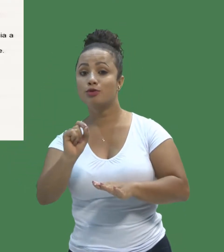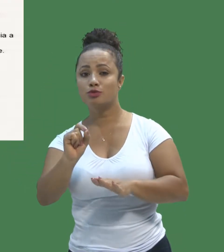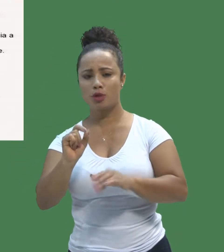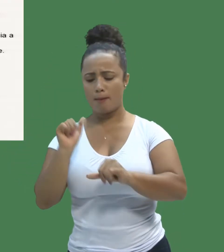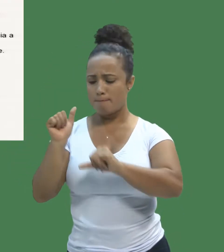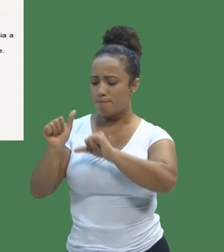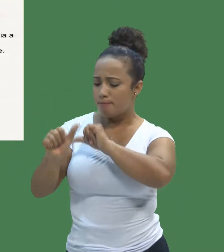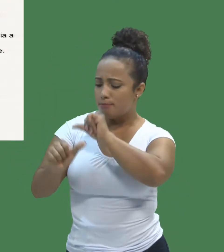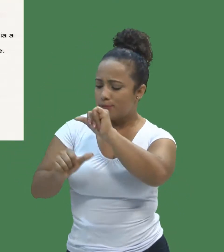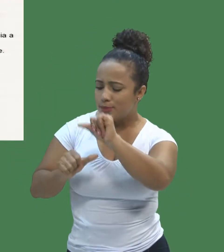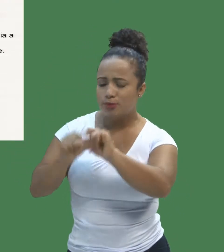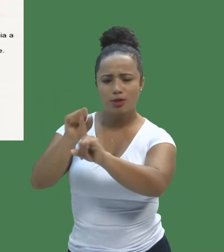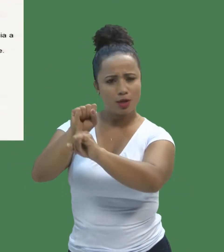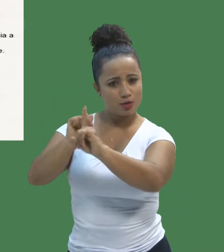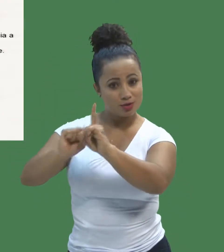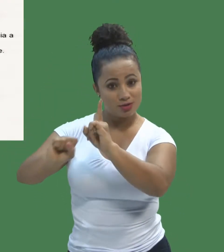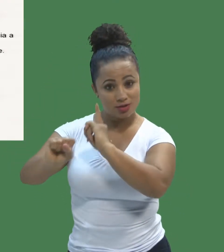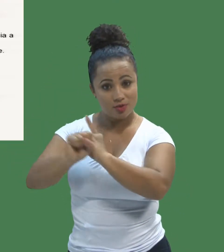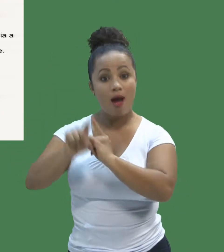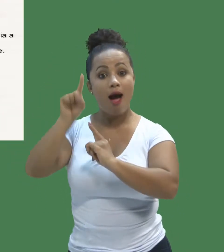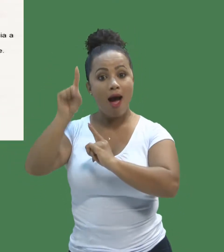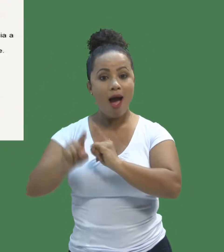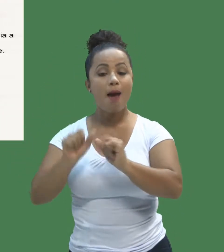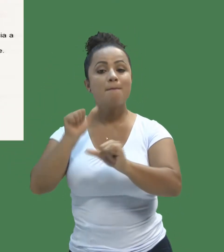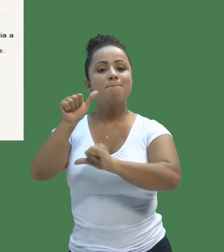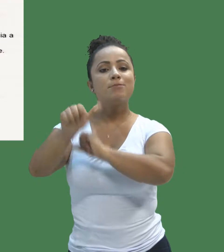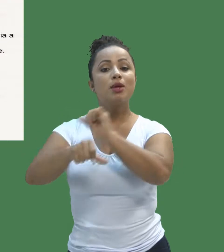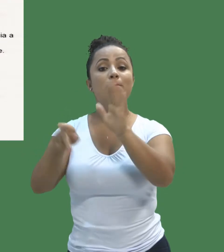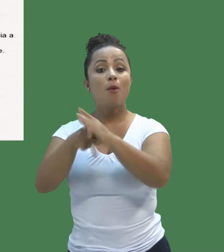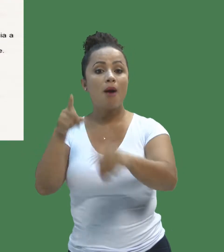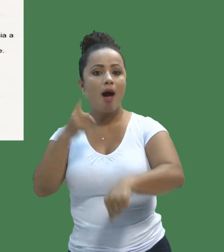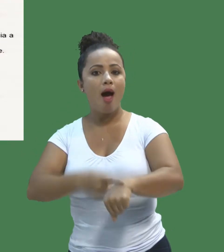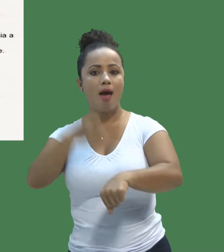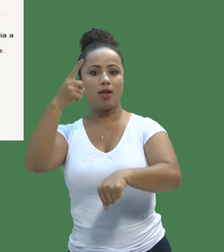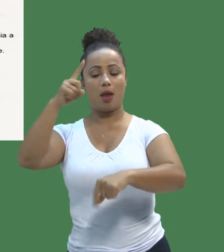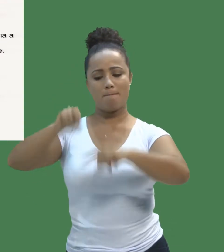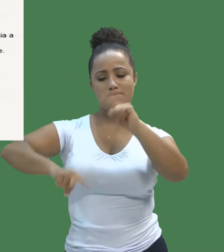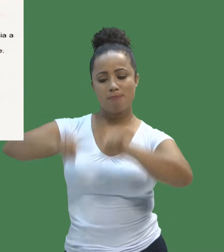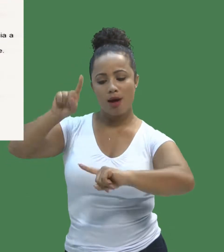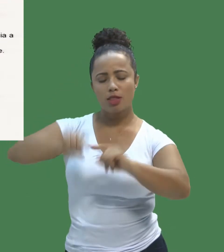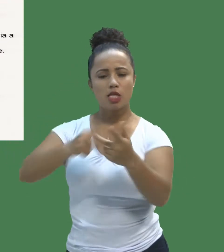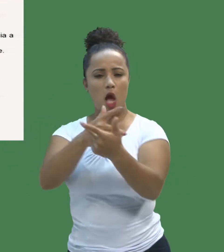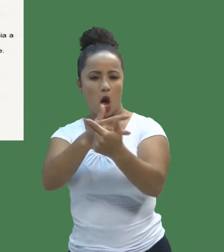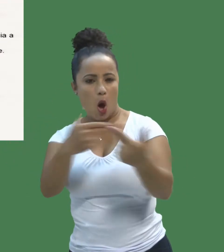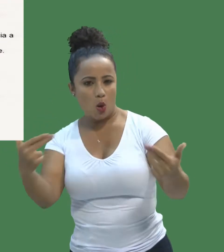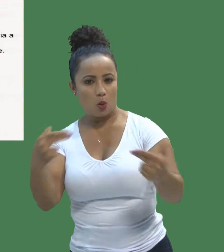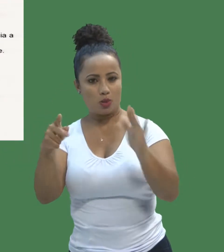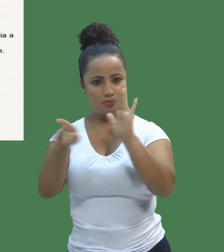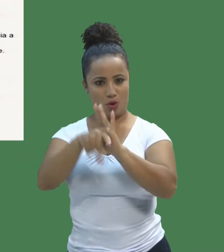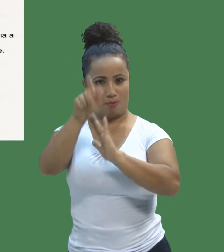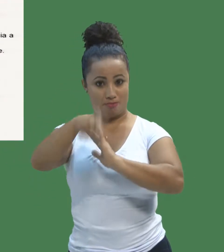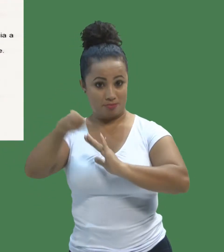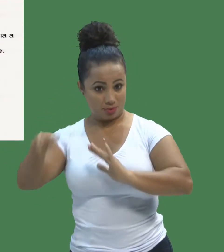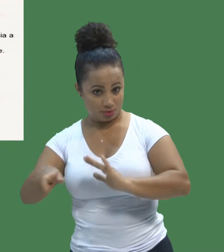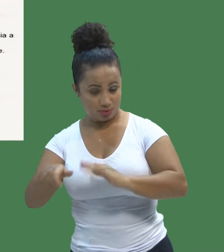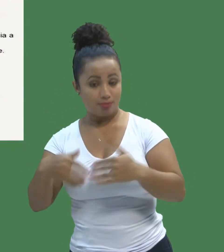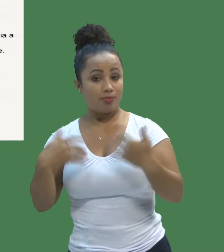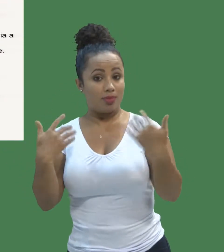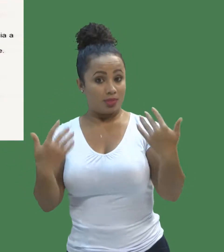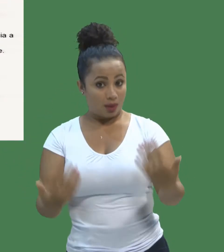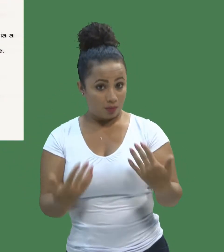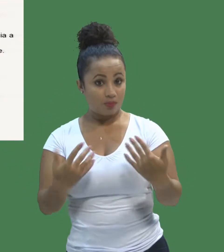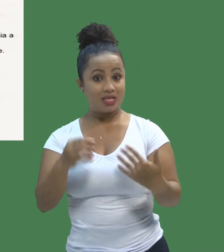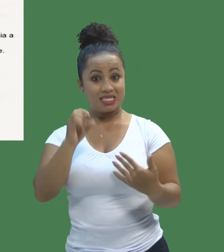dos indivíduos. Isso quer dizer que diferentes situações materiais, o que em uma